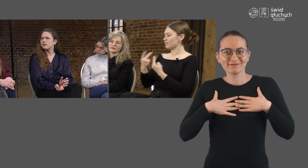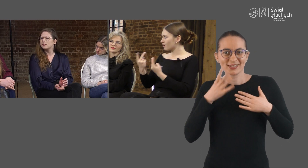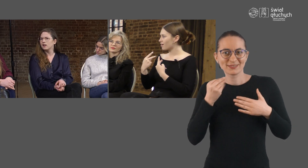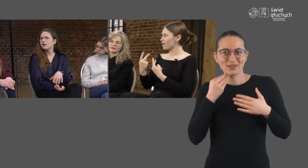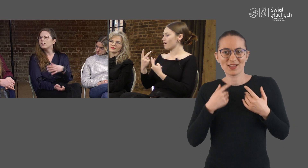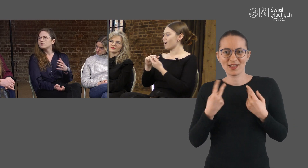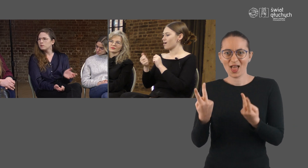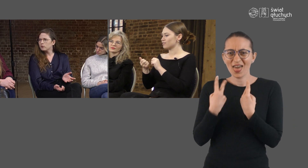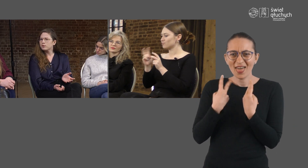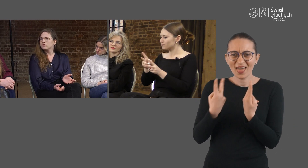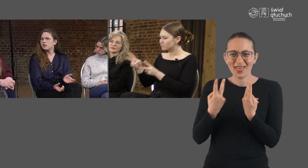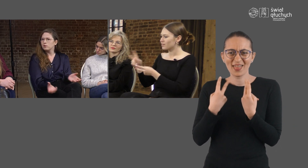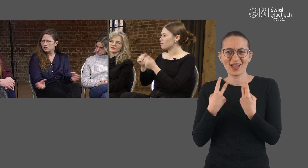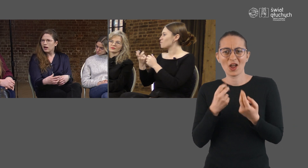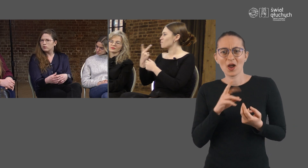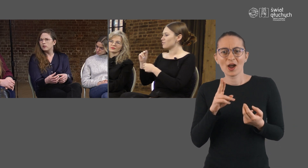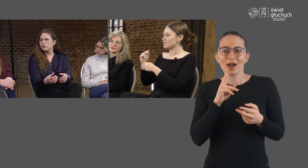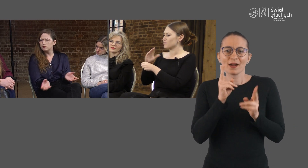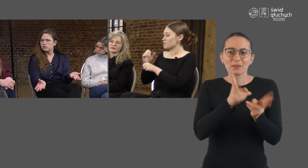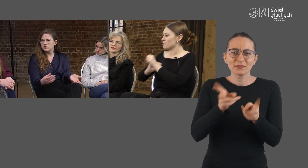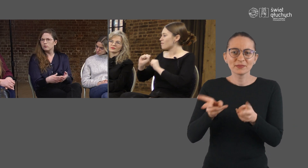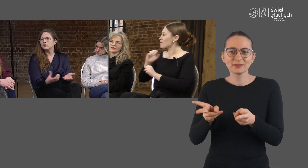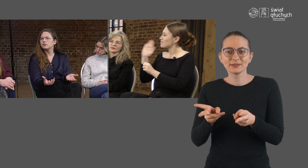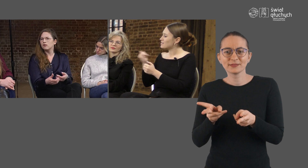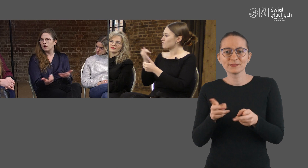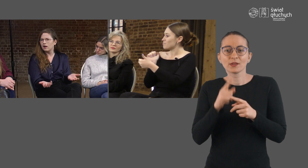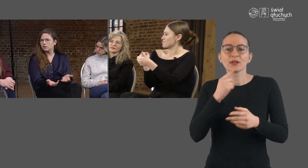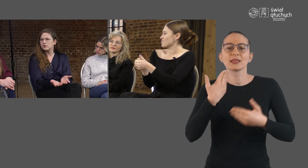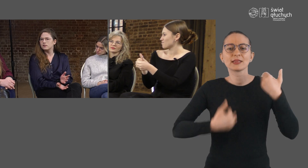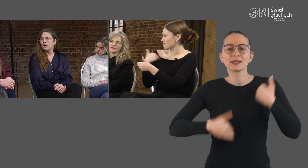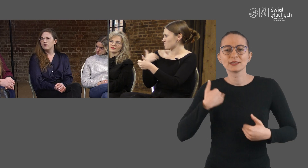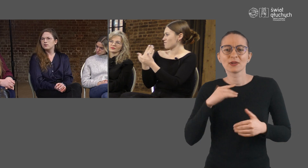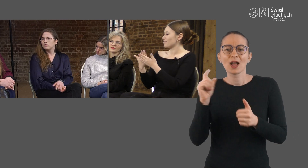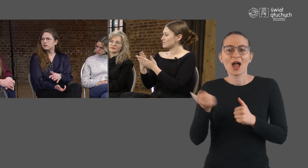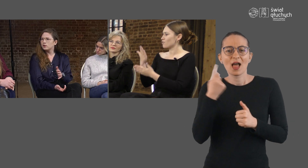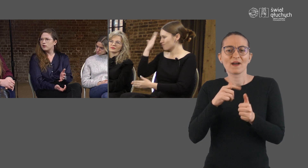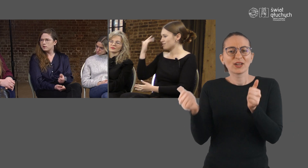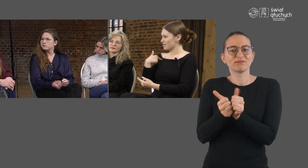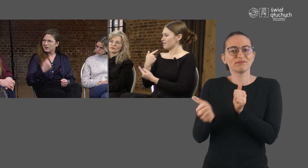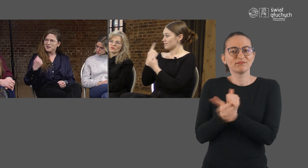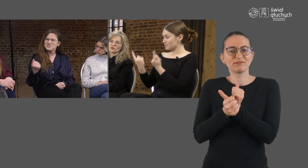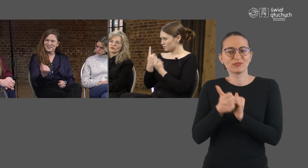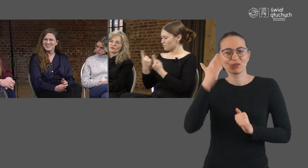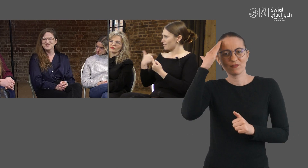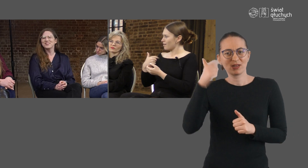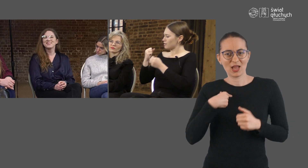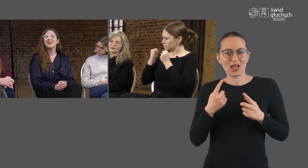słabsze psychicznie, z niepełnosprawnościami uciekały do mnie, bo wiedziały, że skoro ja jakoś się odnajduję w